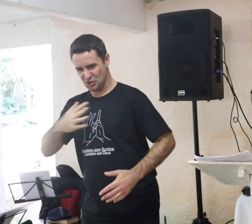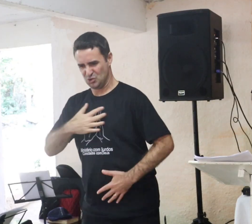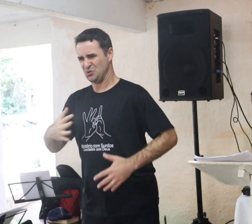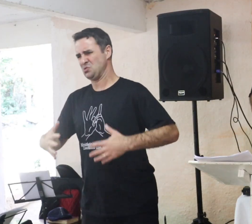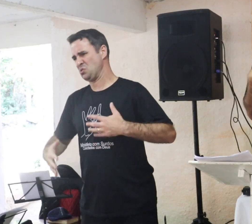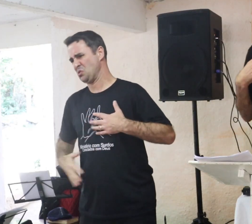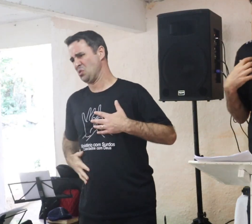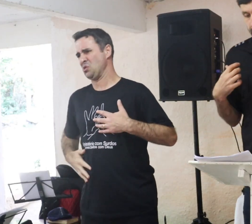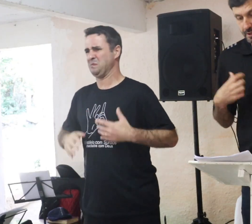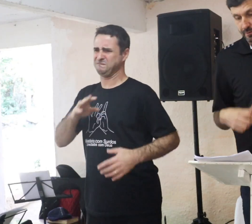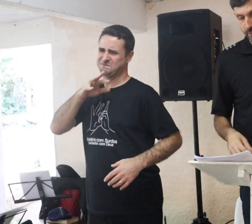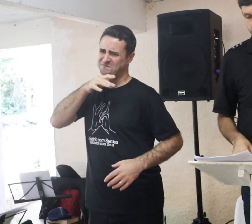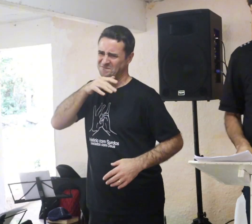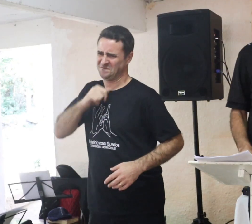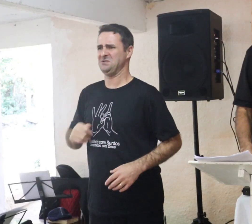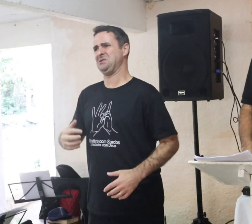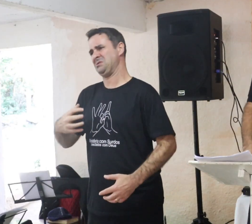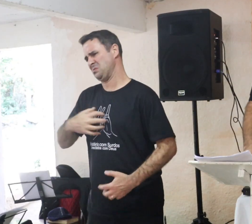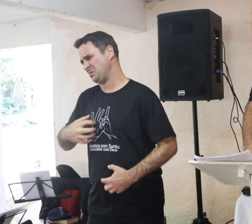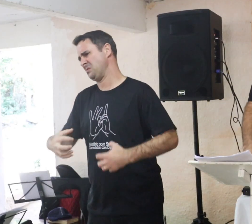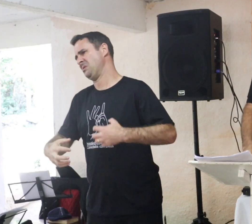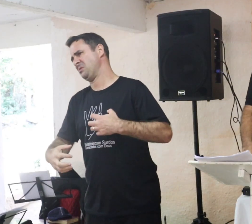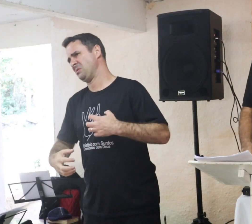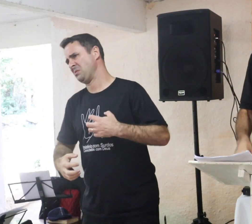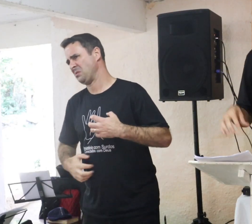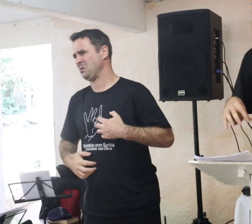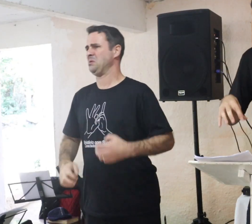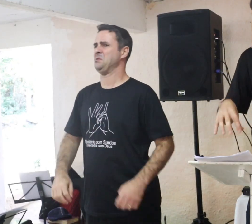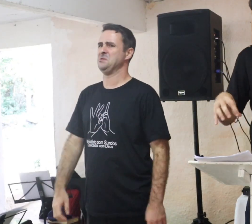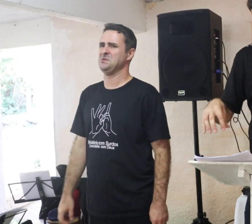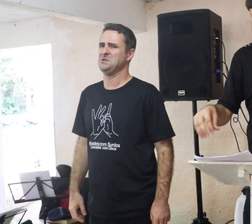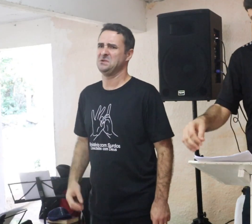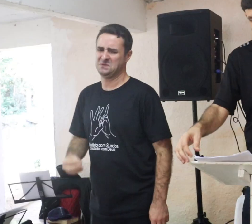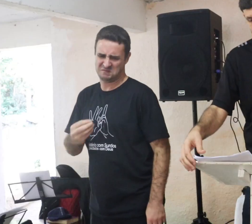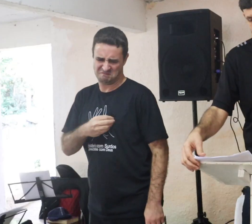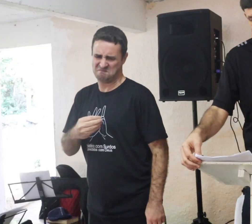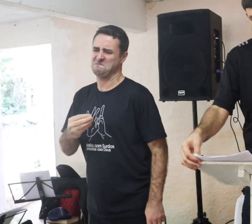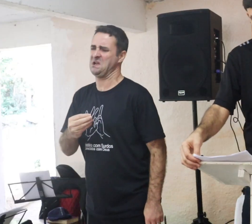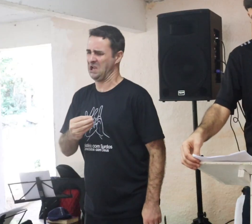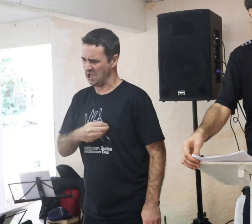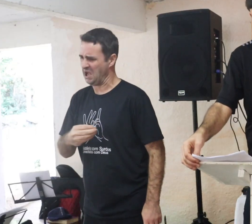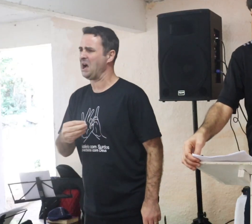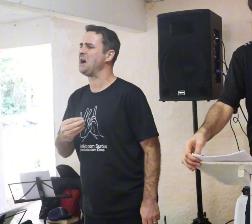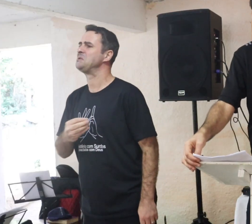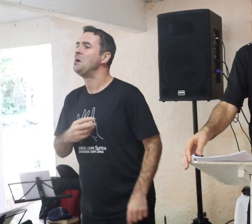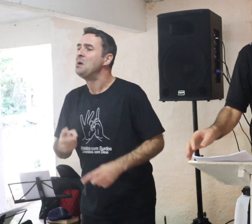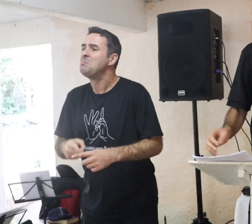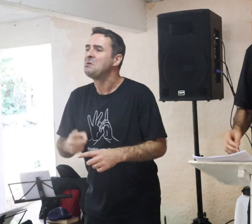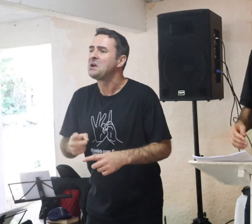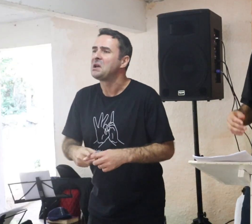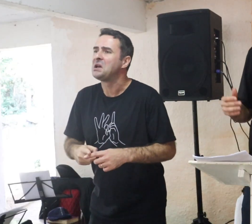corpo perecível, corruptível, próprios dessa era presente.